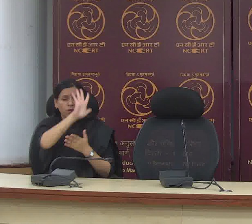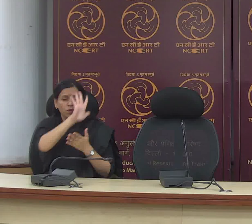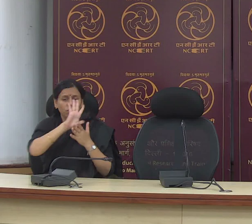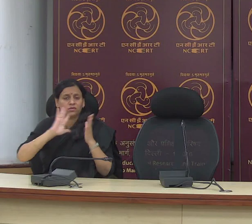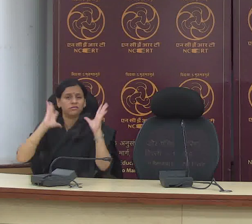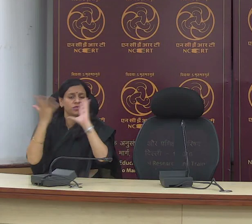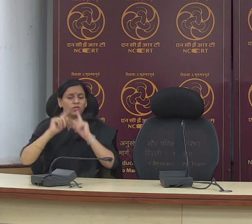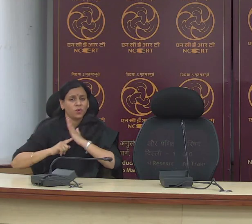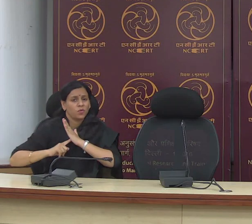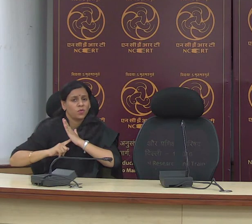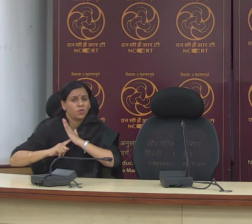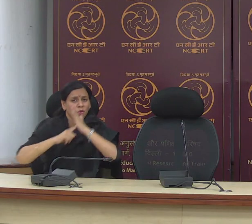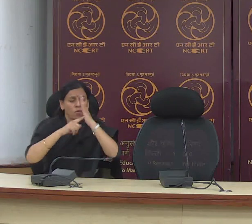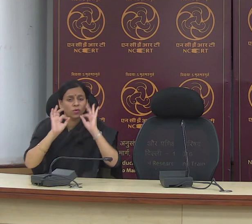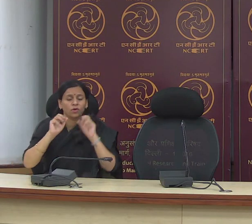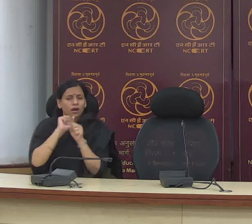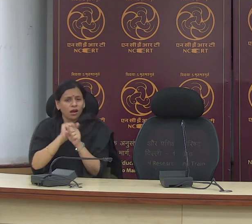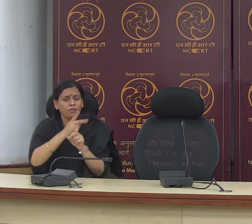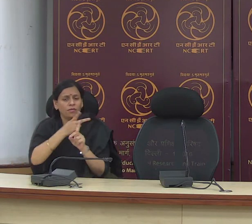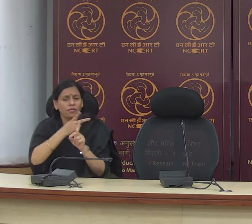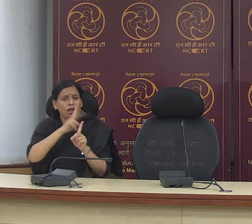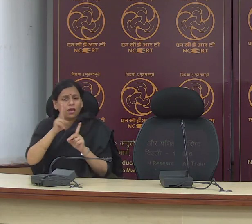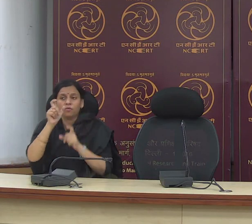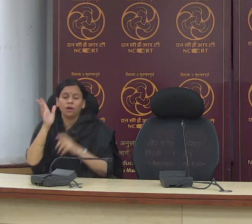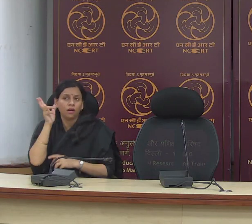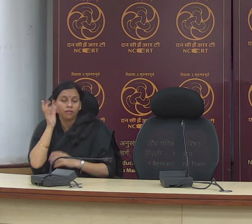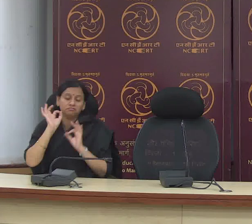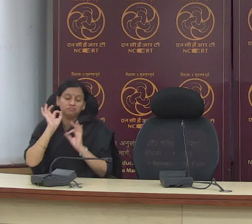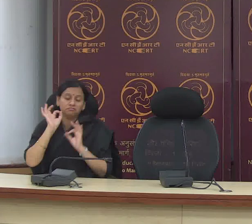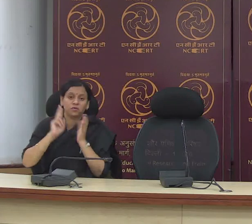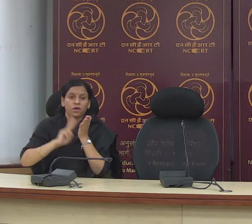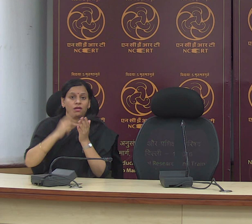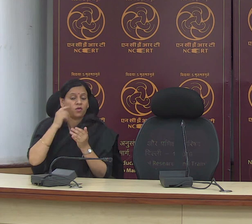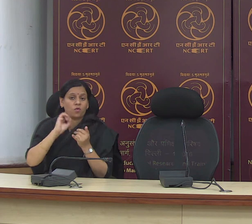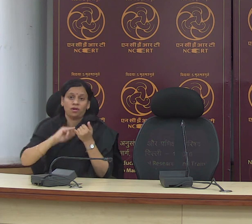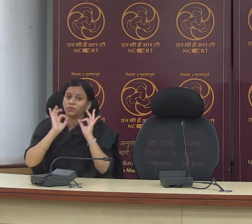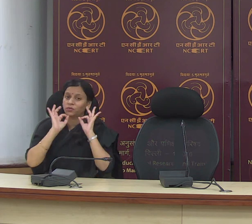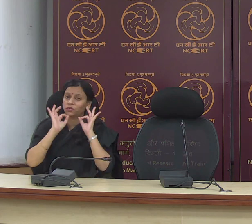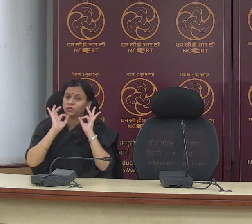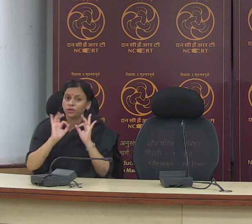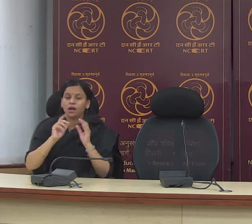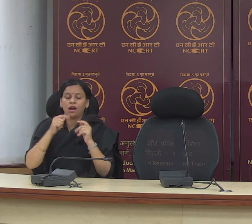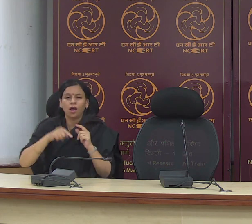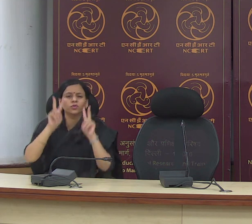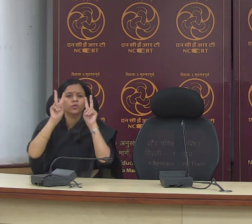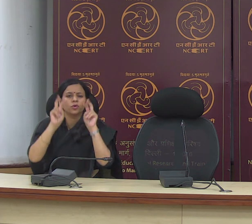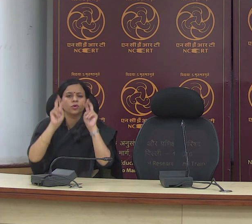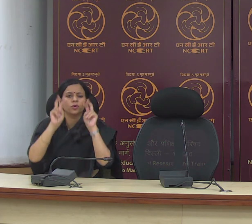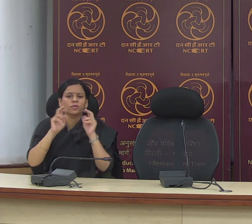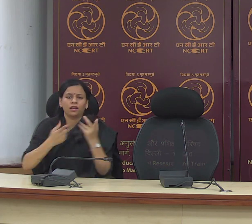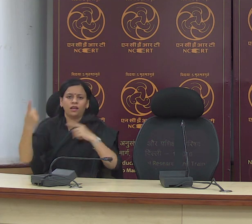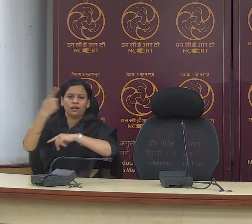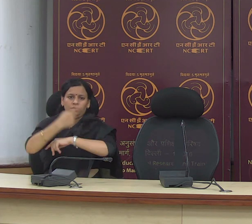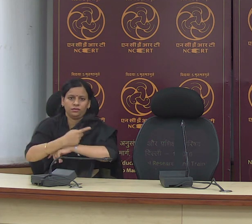संभवतः, और इसके जो काम हैं वो भी दूर दूर तक जाने जाते हैं। हम आज बात कर रहे हैं सांकेतिक भाषा की, तो इस क्षेत्र